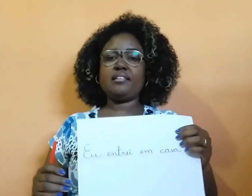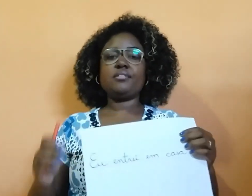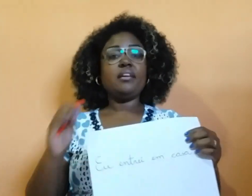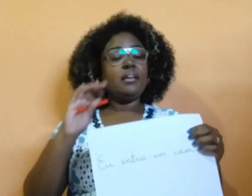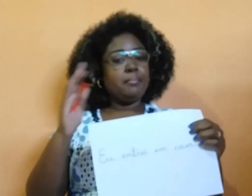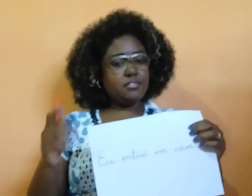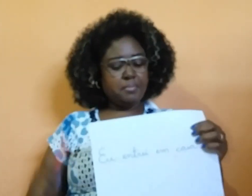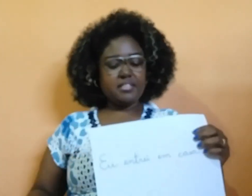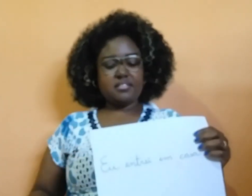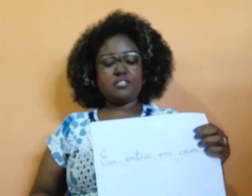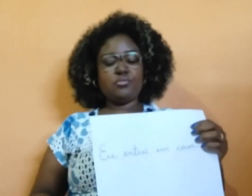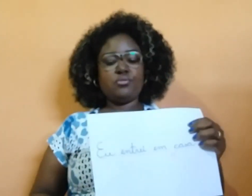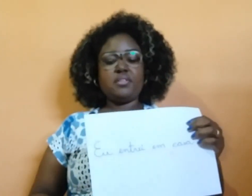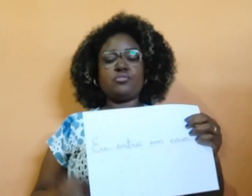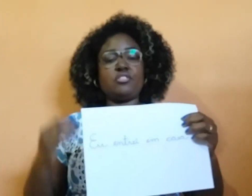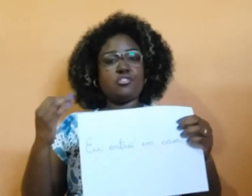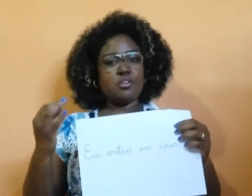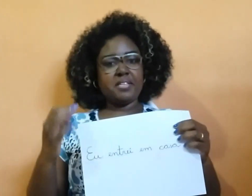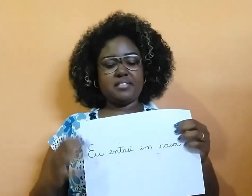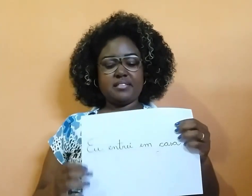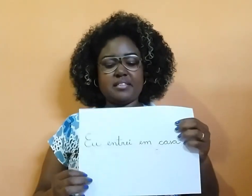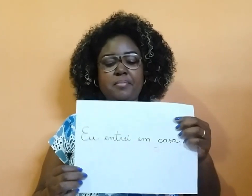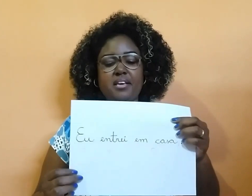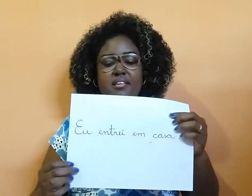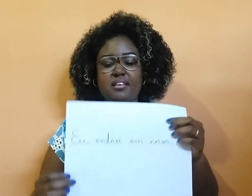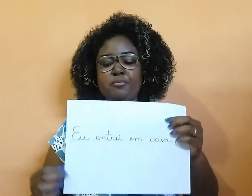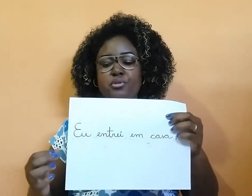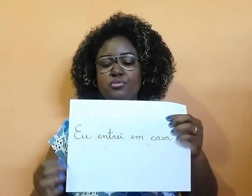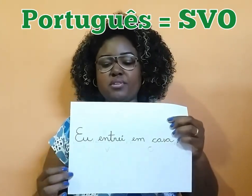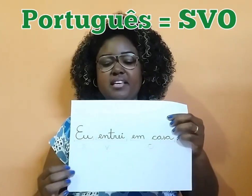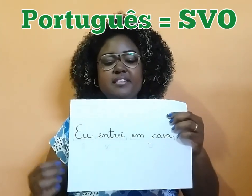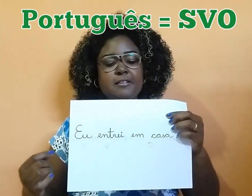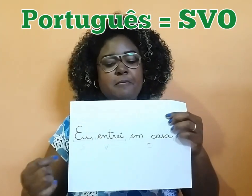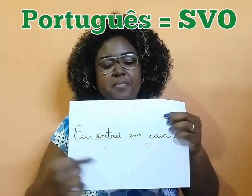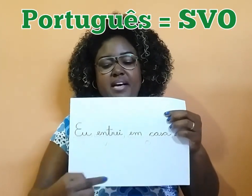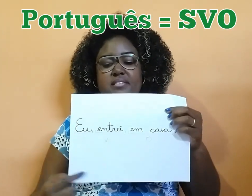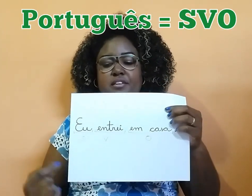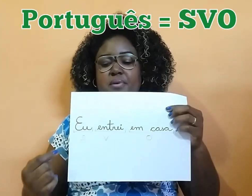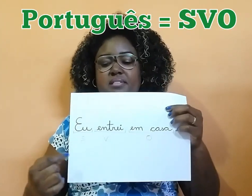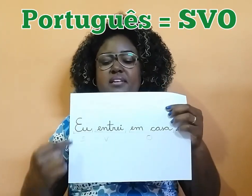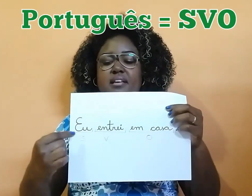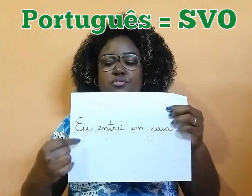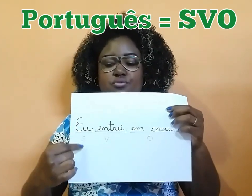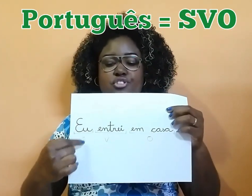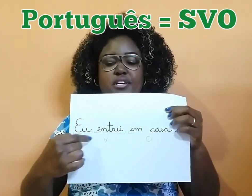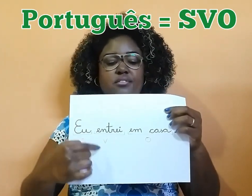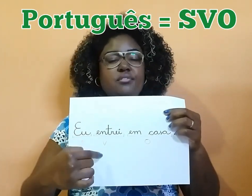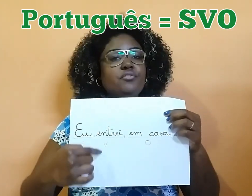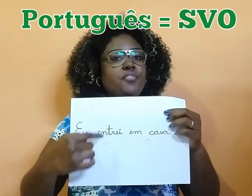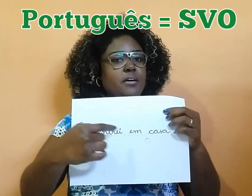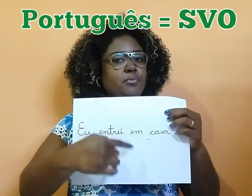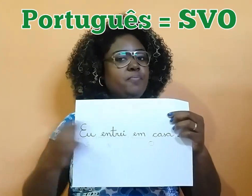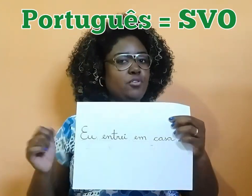mas não precisa tudo isso aqui enquanto guez a sequência é sujeito verbo e